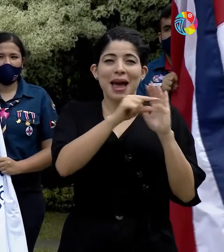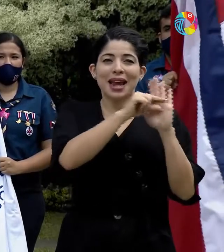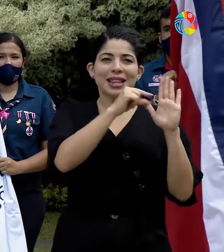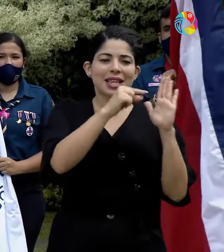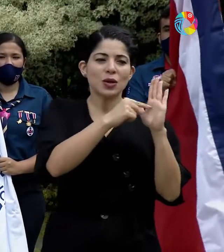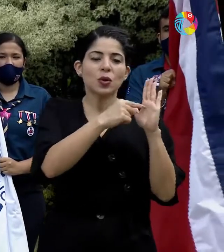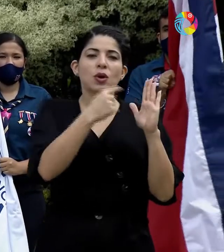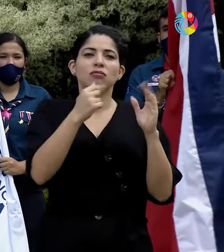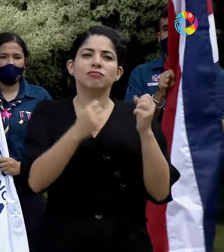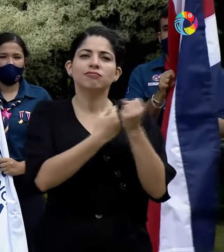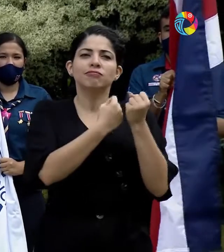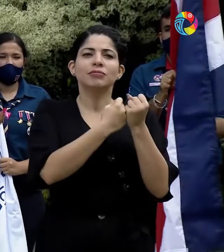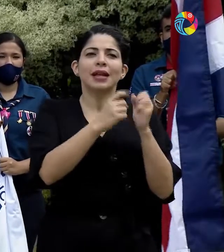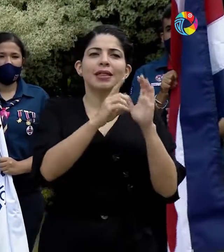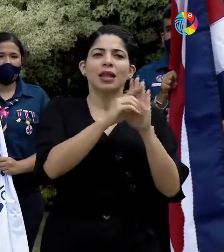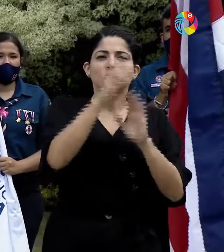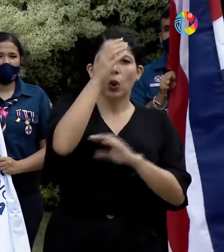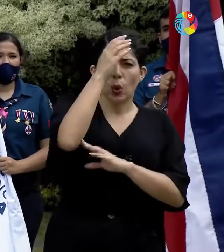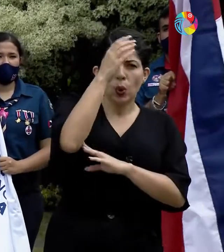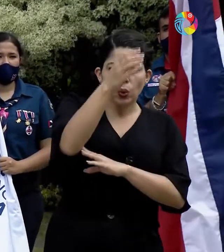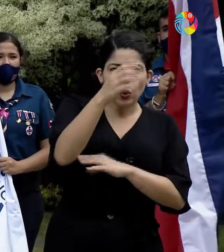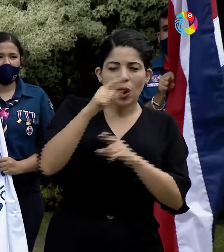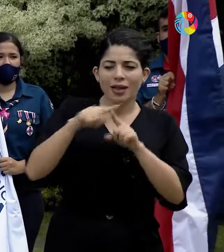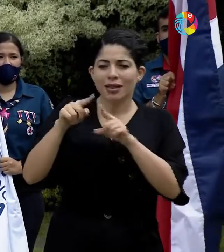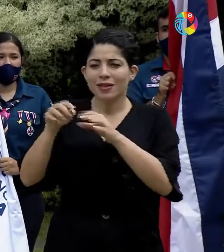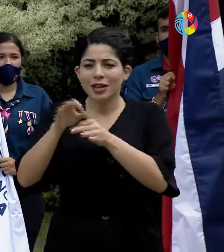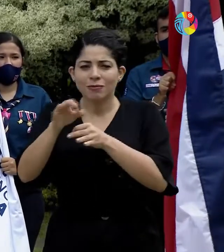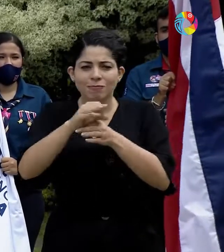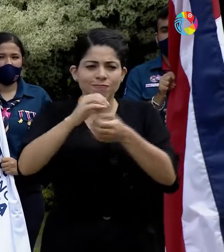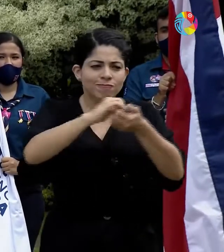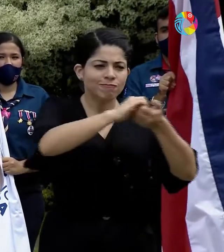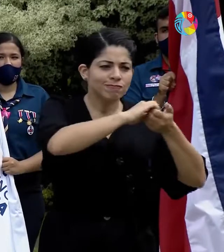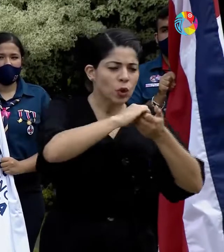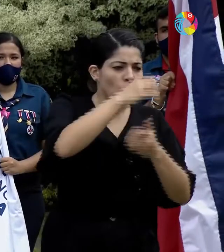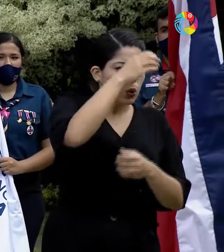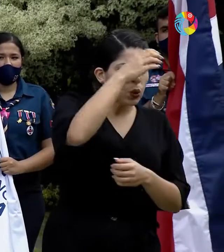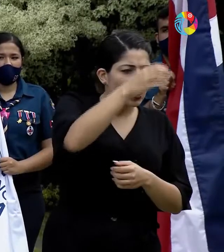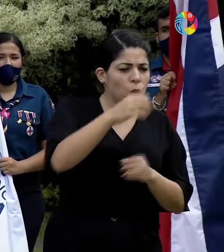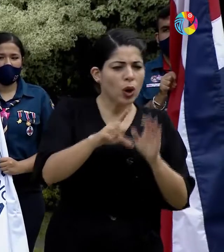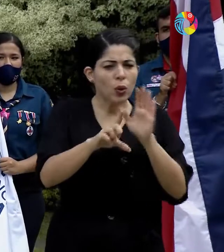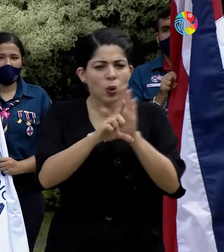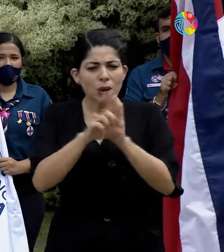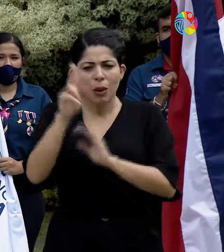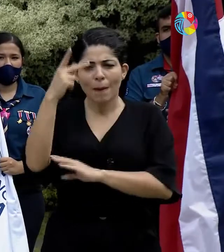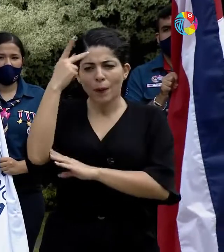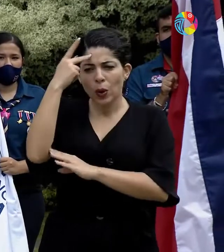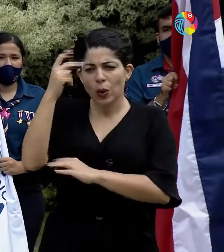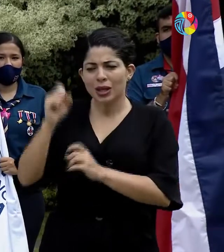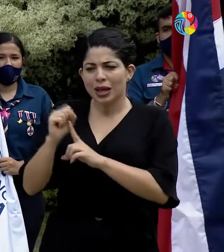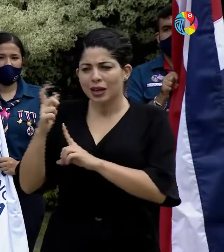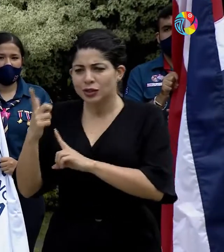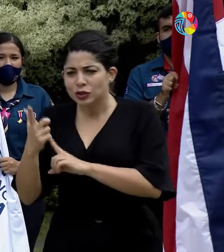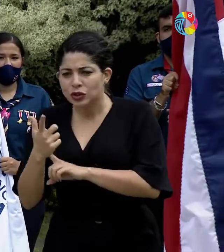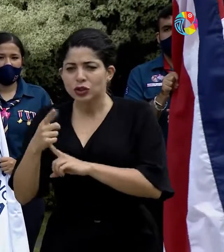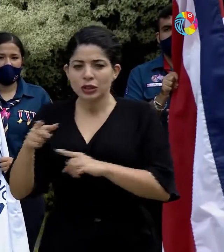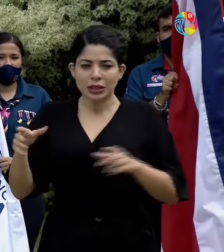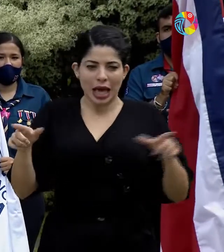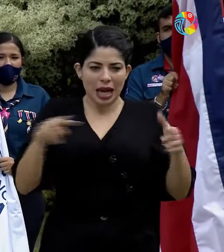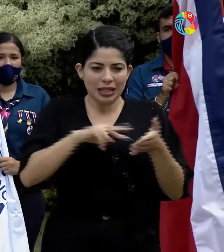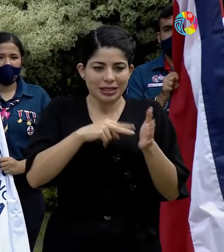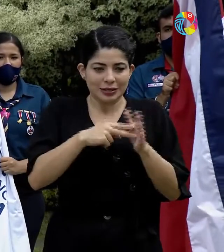política de derechos culturales, lazos intersectoriales entre cultura, turismo, educación, política social, que tienen que ver con poner en